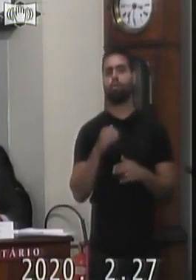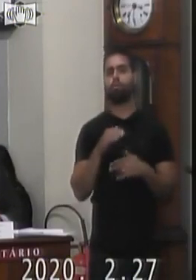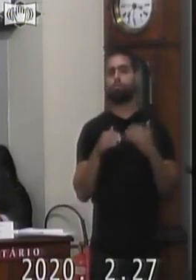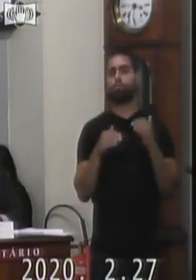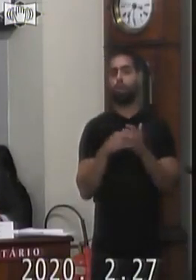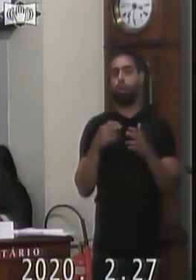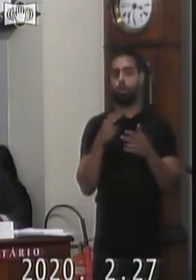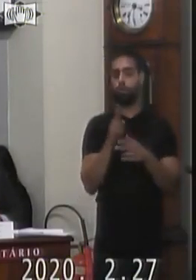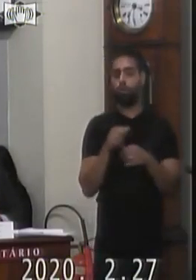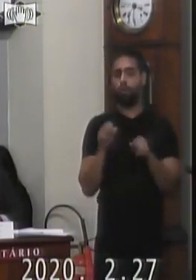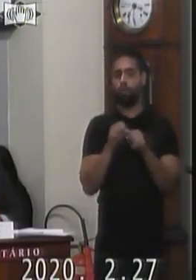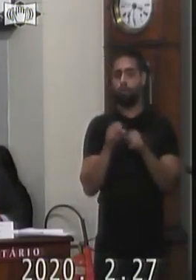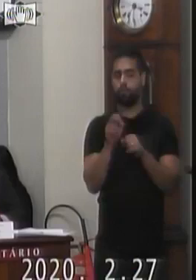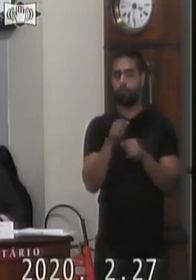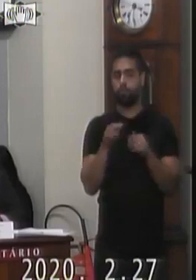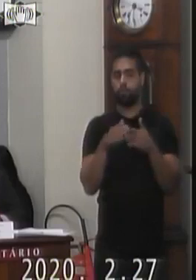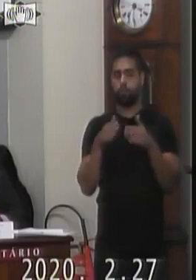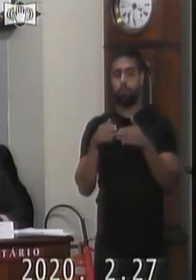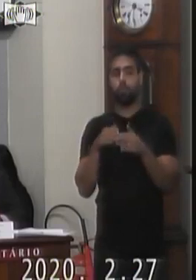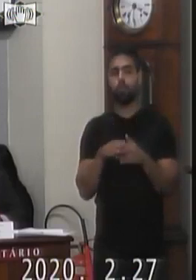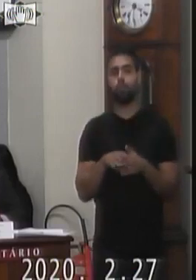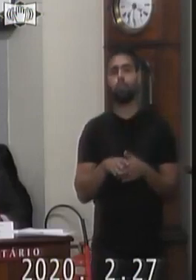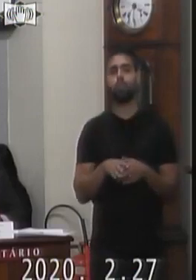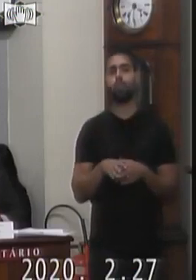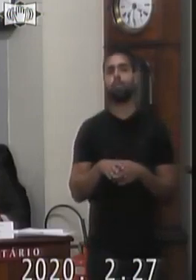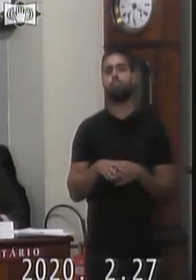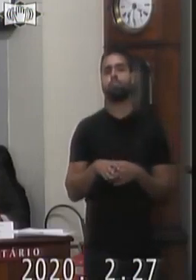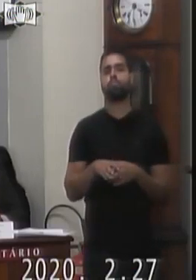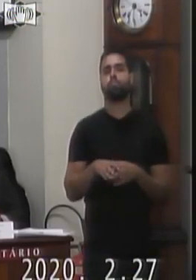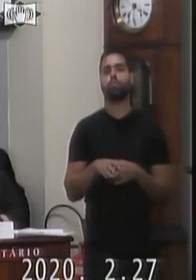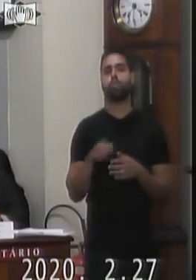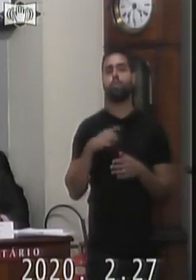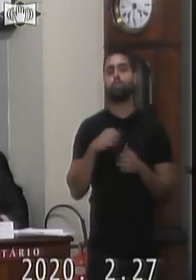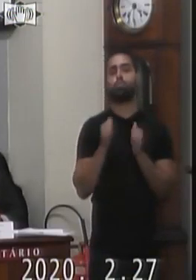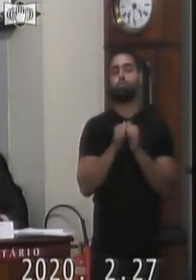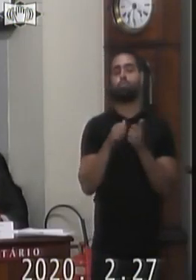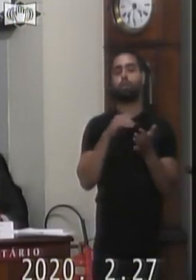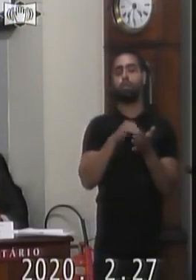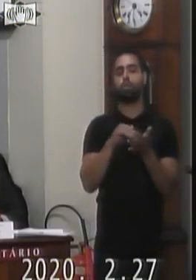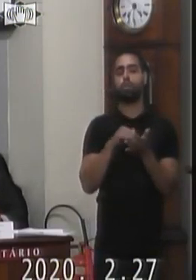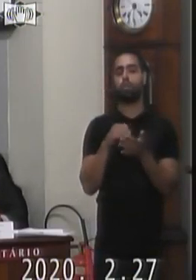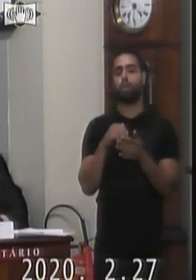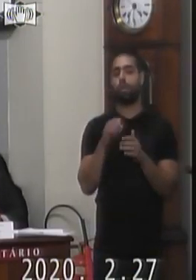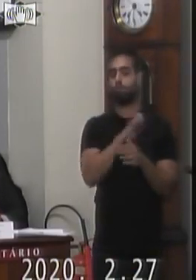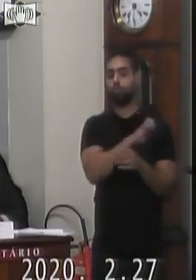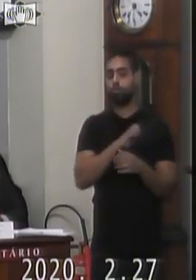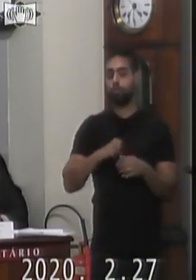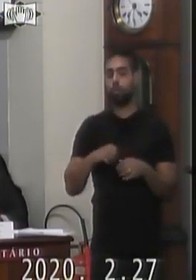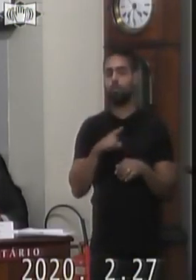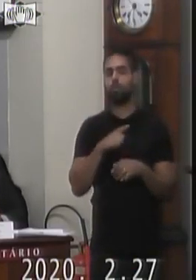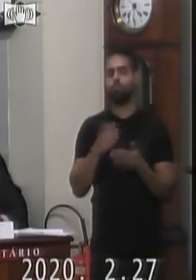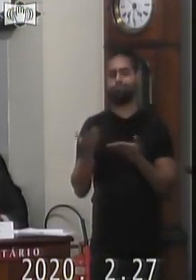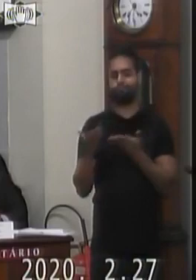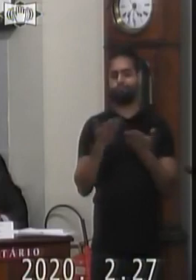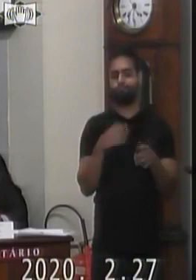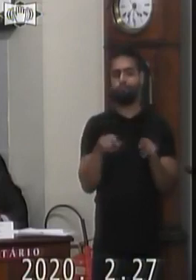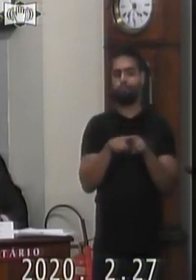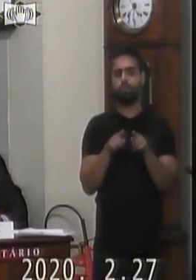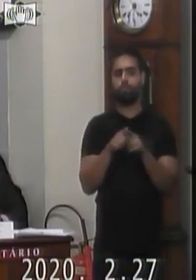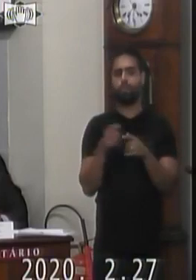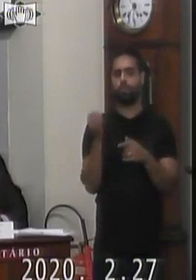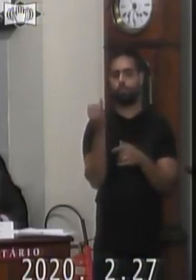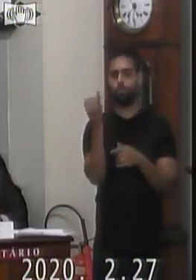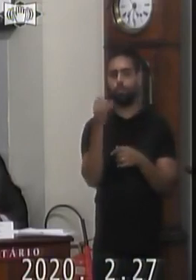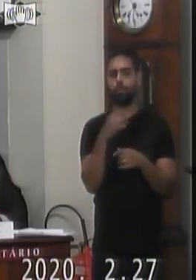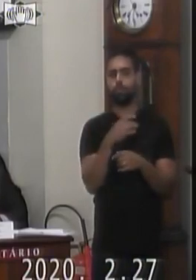uso do presente para solicitar a intervenção do seletivo deputado, para que intervenha junto à Secretaria de Saúde do Estado, para que o nosso município seja agraciado com esse importante meio de